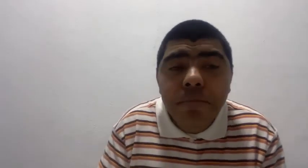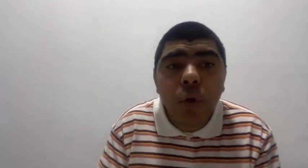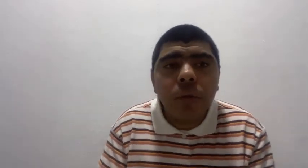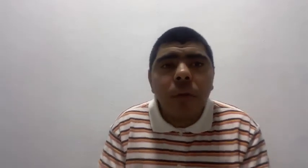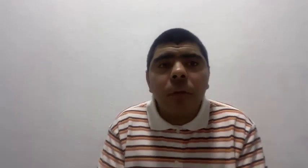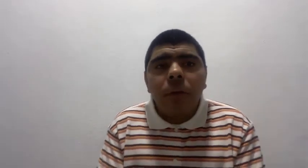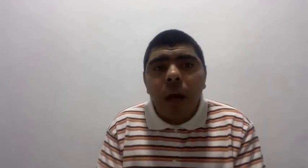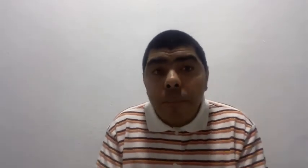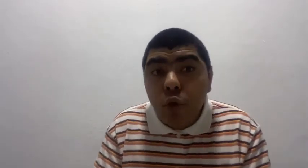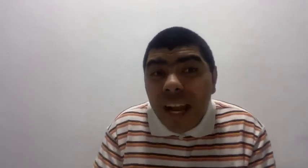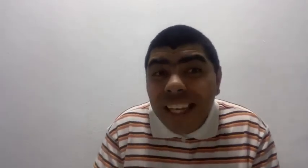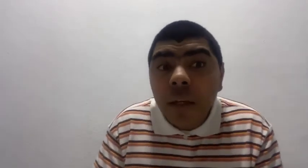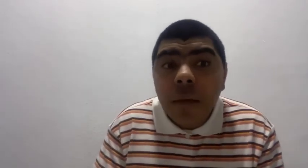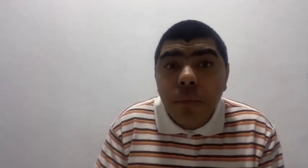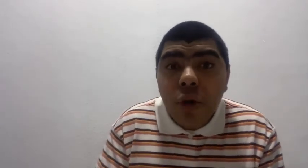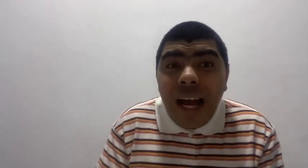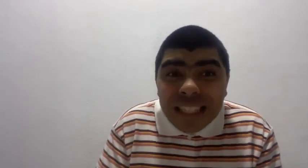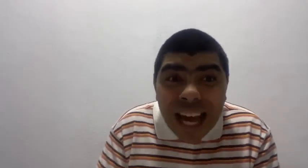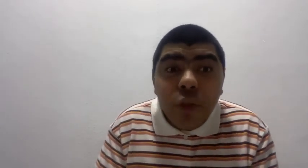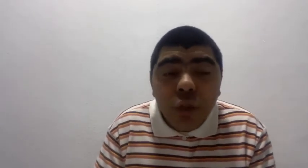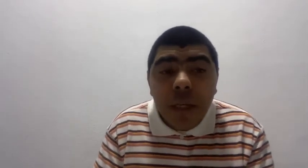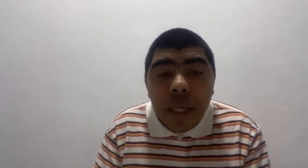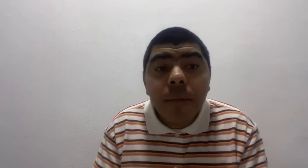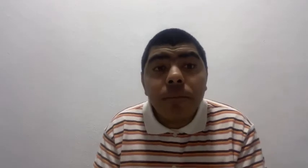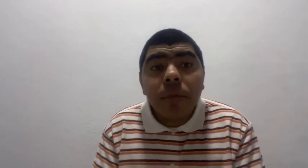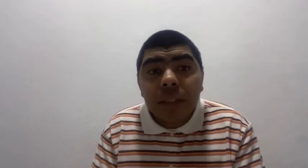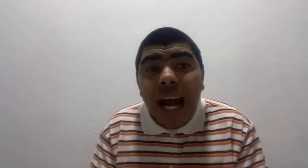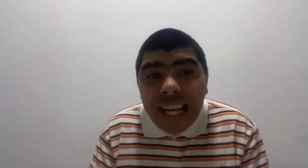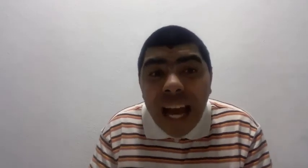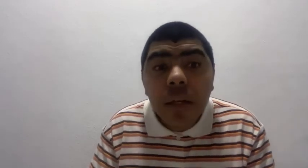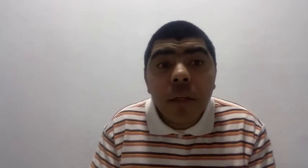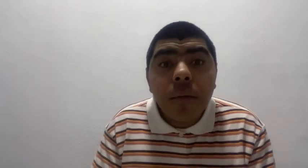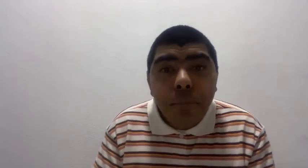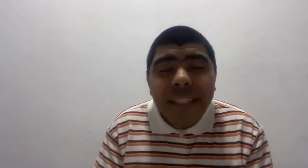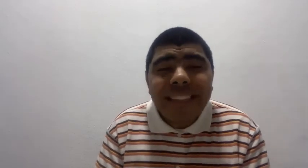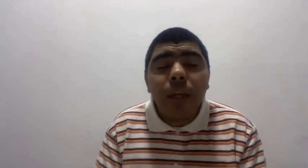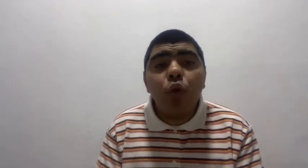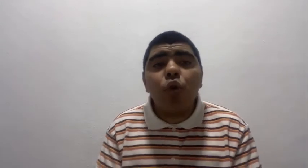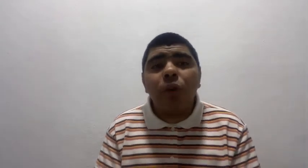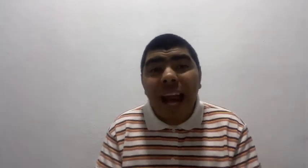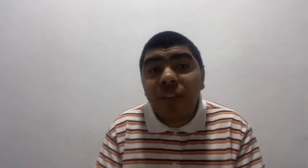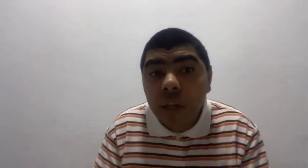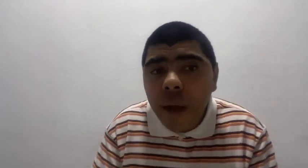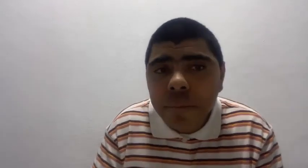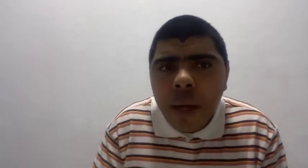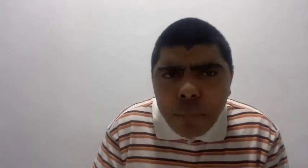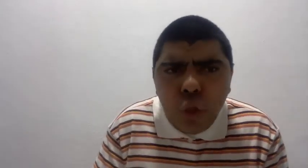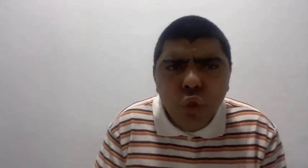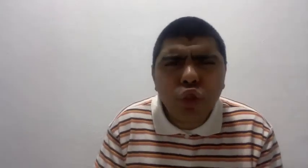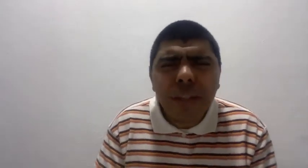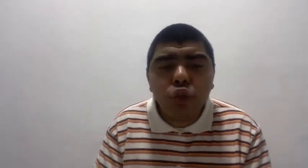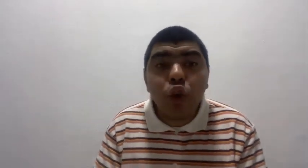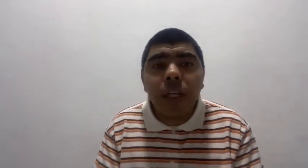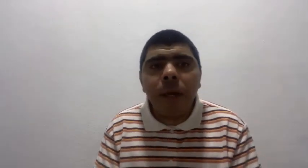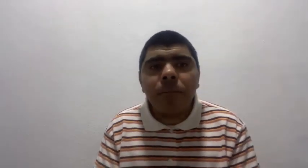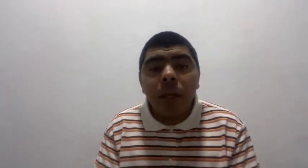Tiempo, por aquí, por la Radio TV, Canal 21. Gracias por su sintonía